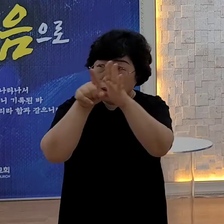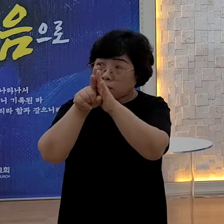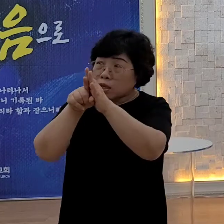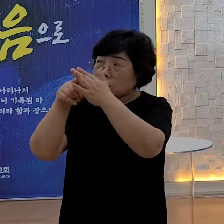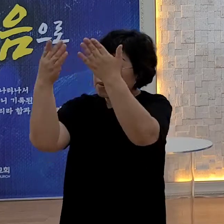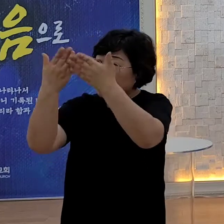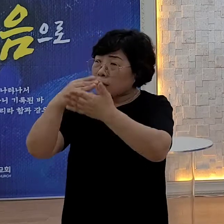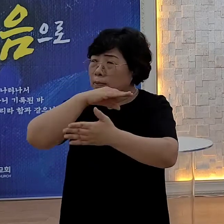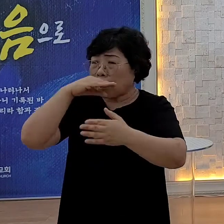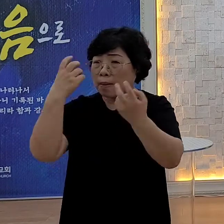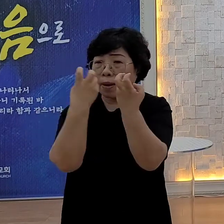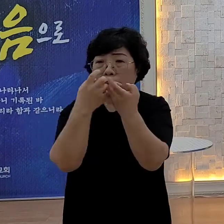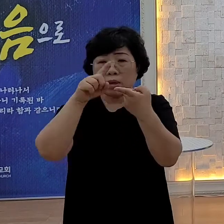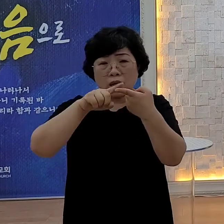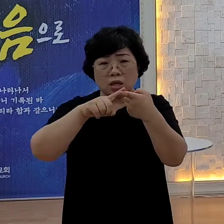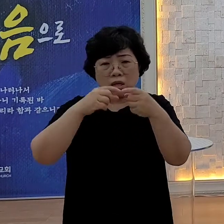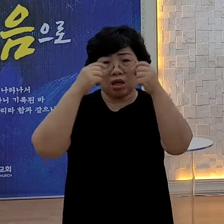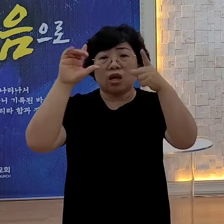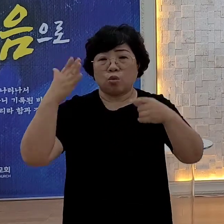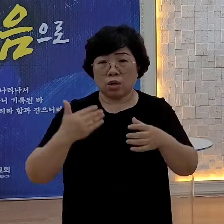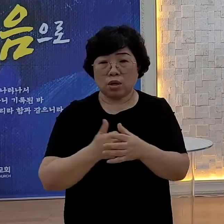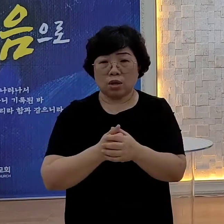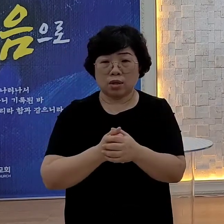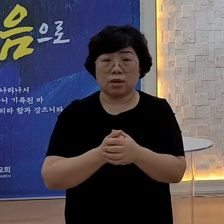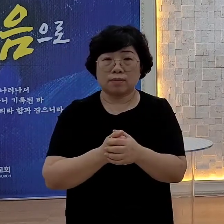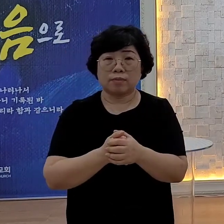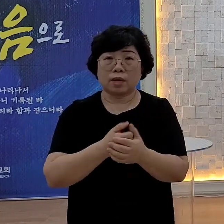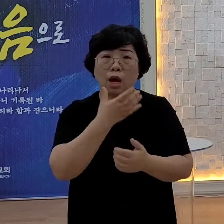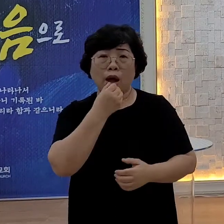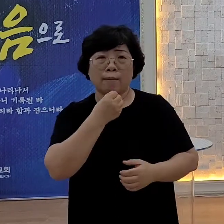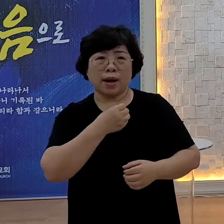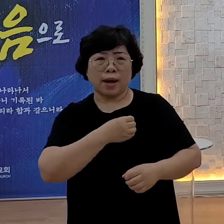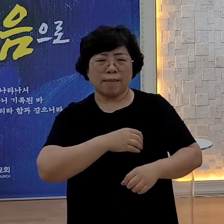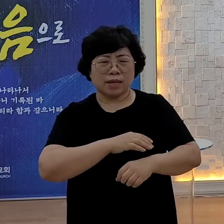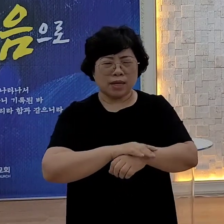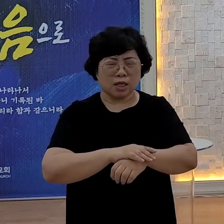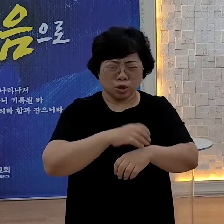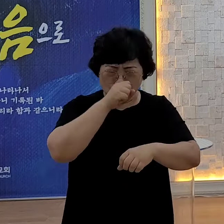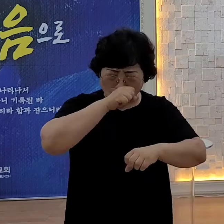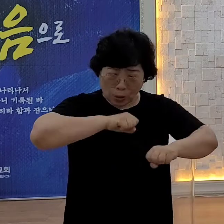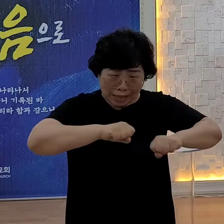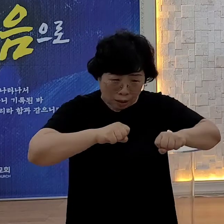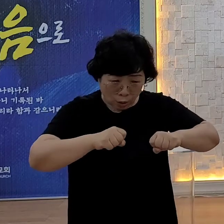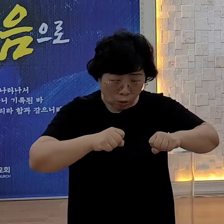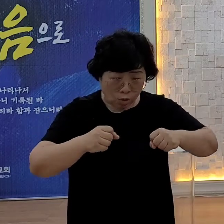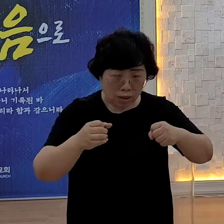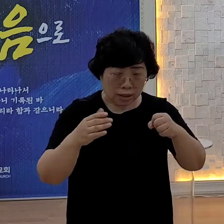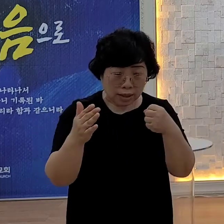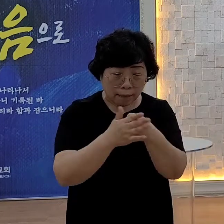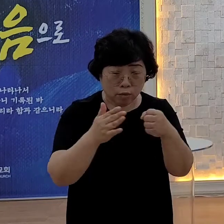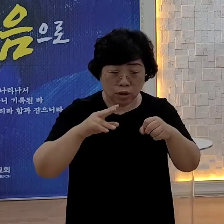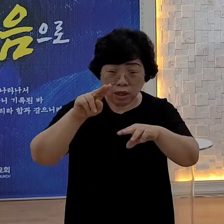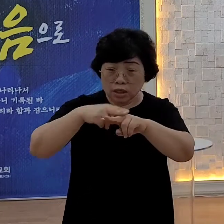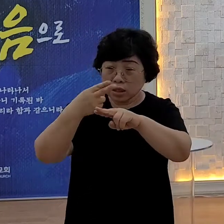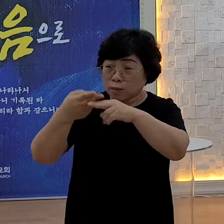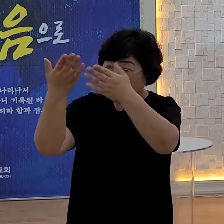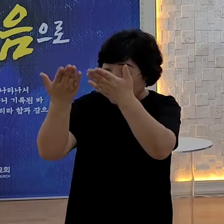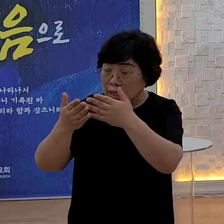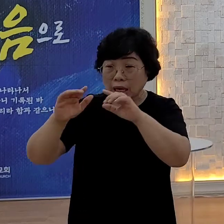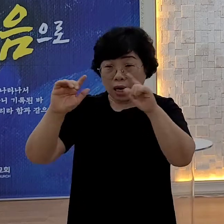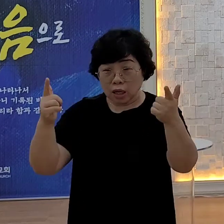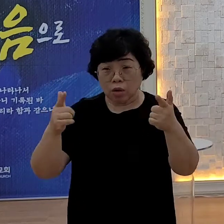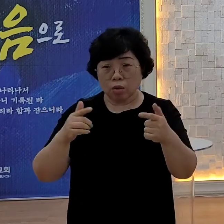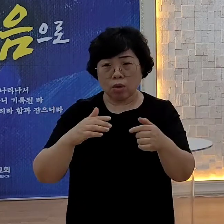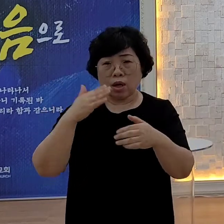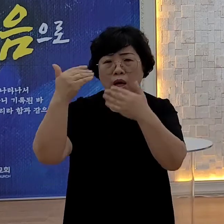있어요. 아브라함이 뭐 어떻게 자기가 행위로 뭐 어떻게 한 게 아니고 전적으로 하나님의 은혜로 그